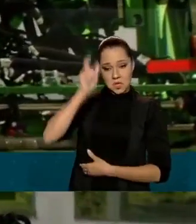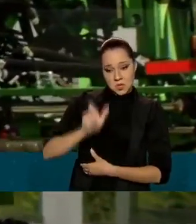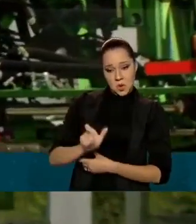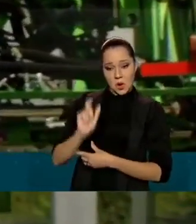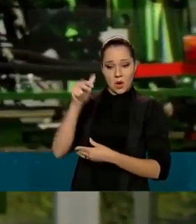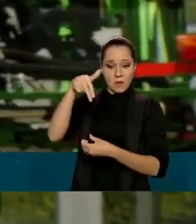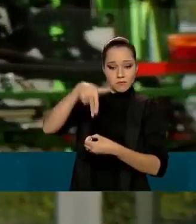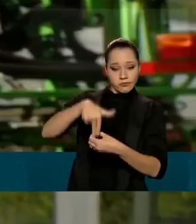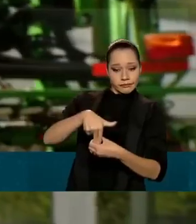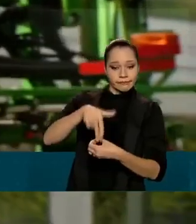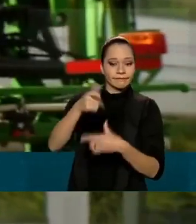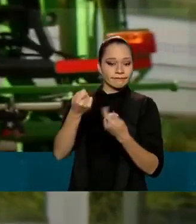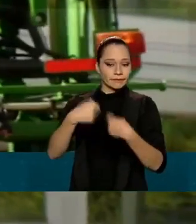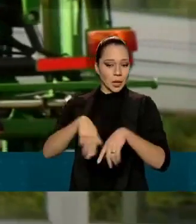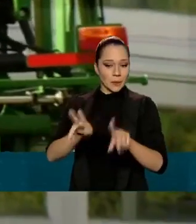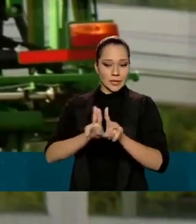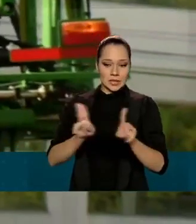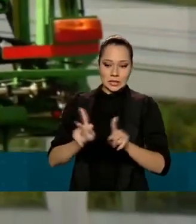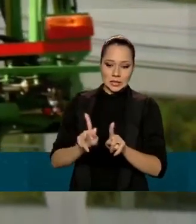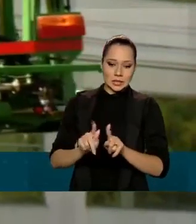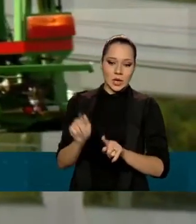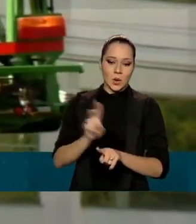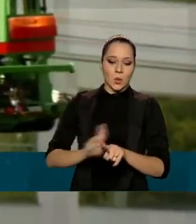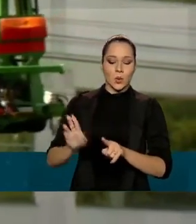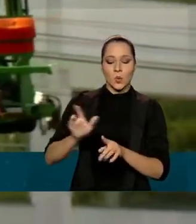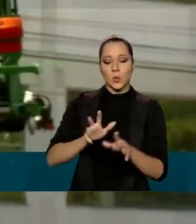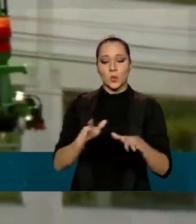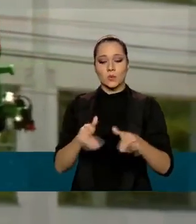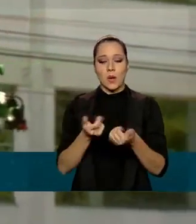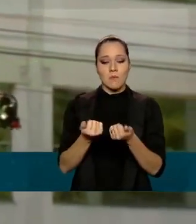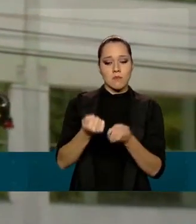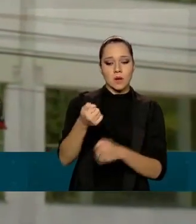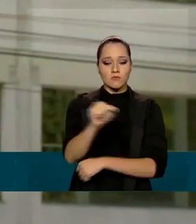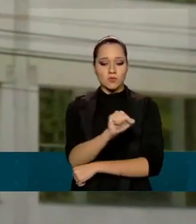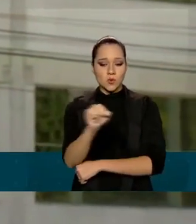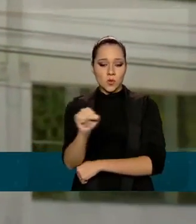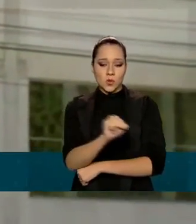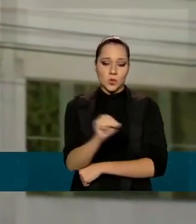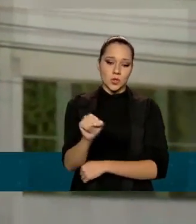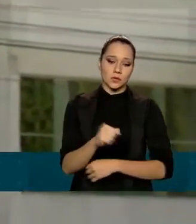presença de alguma pessoa conduzindo esse equipamento.